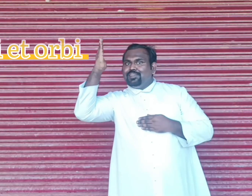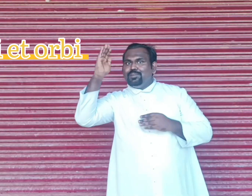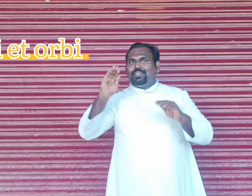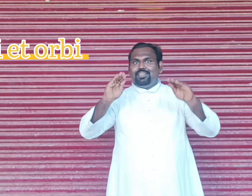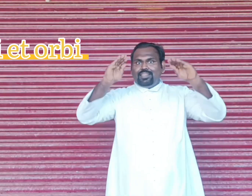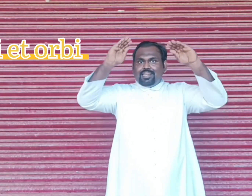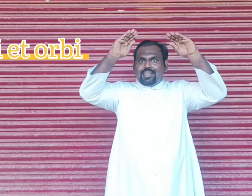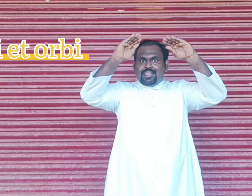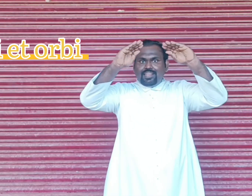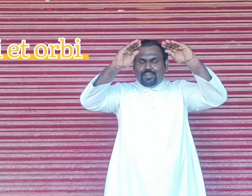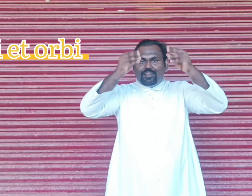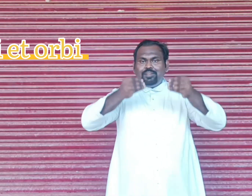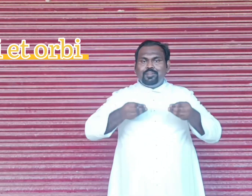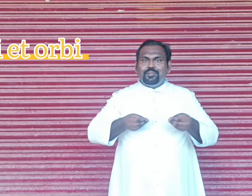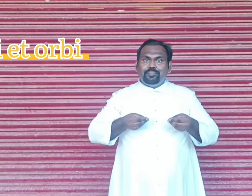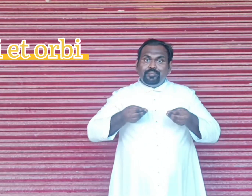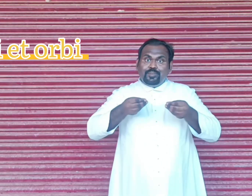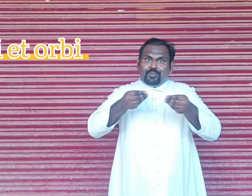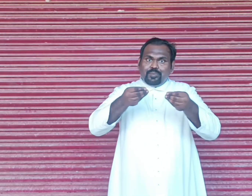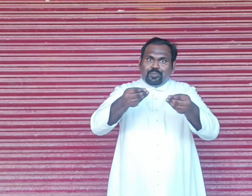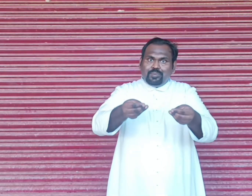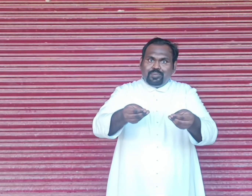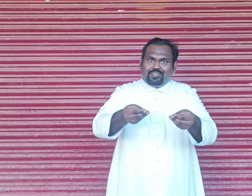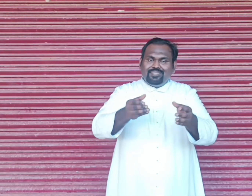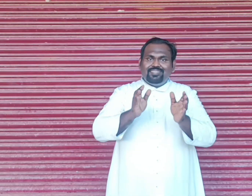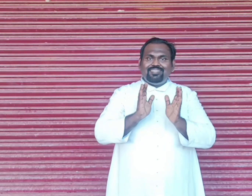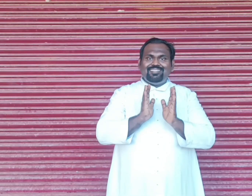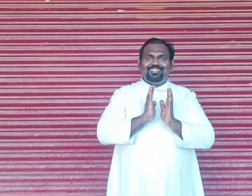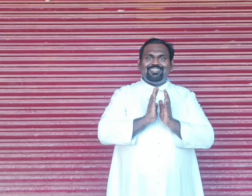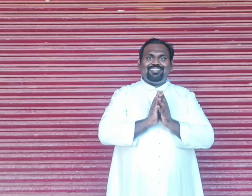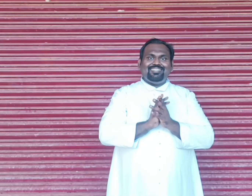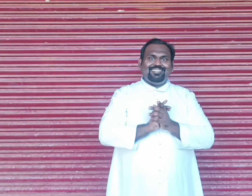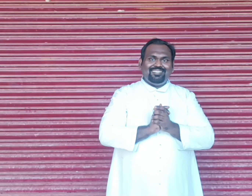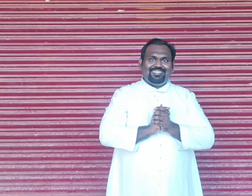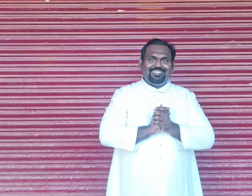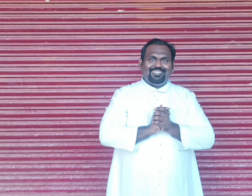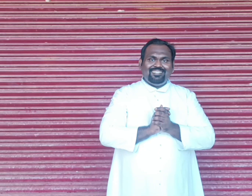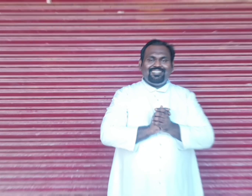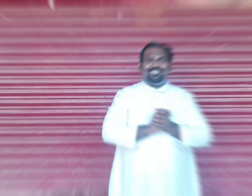ജനങ്ങൾക്ക് ഉർബി എത്ത് ഓർബി എന്ന് പറയുന്ന അനുഗ്രഹം നൽകുന്നു.